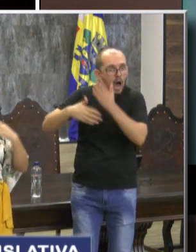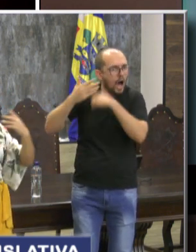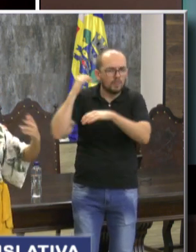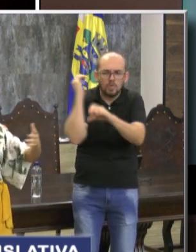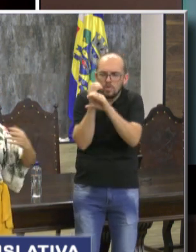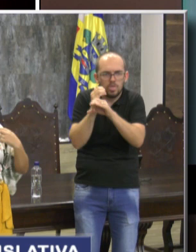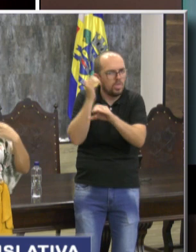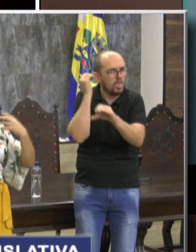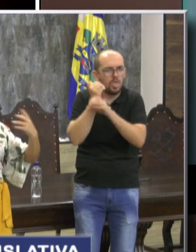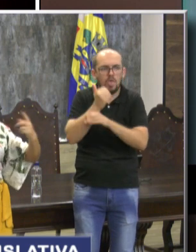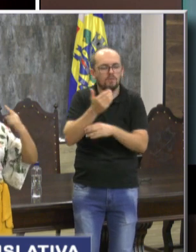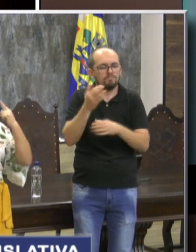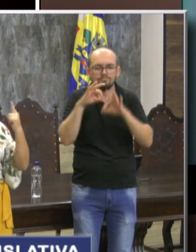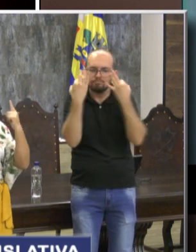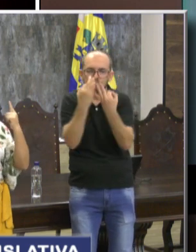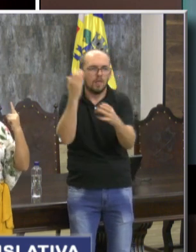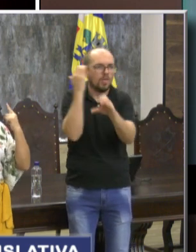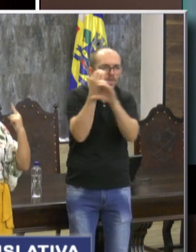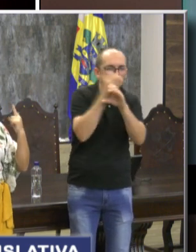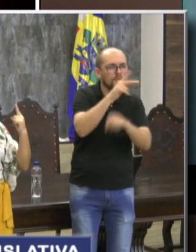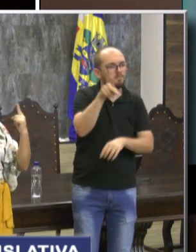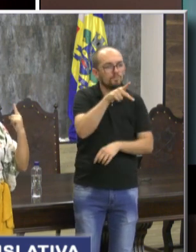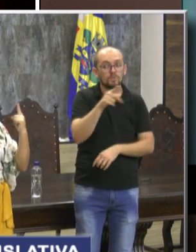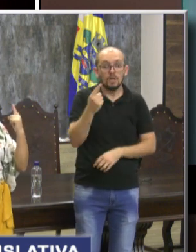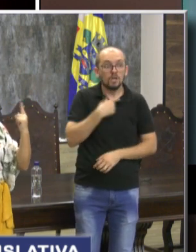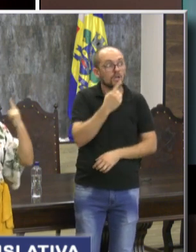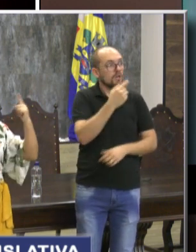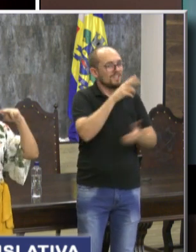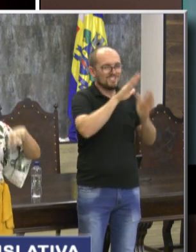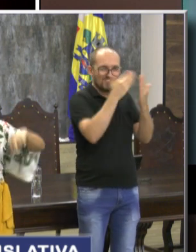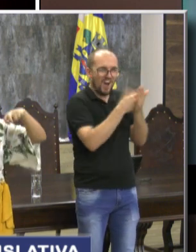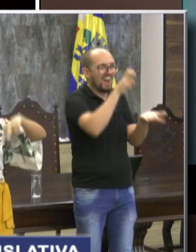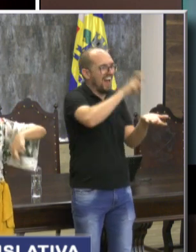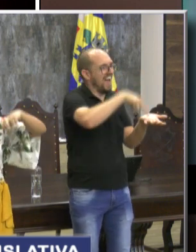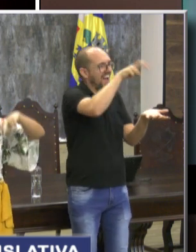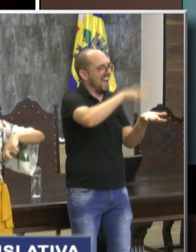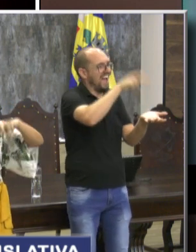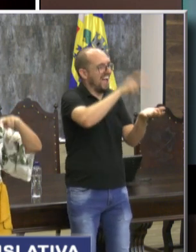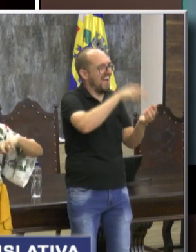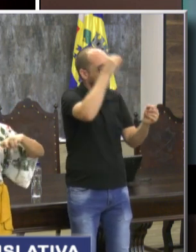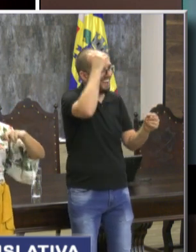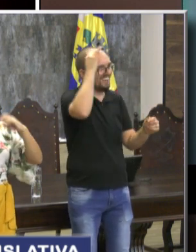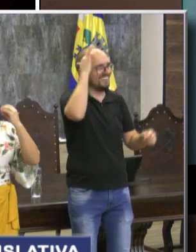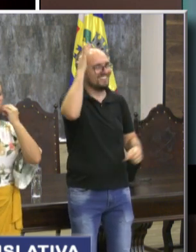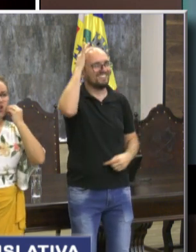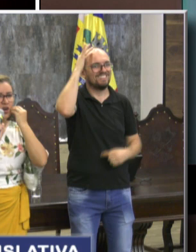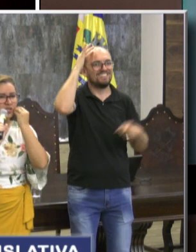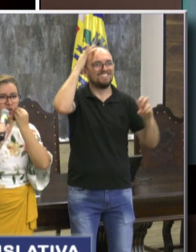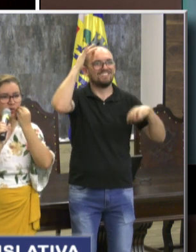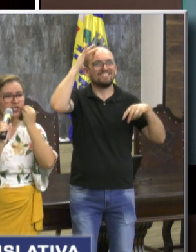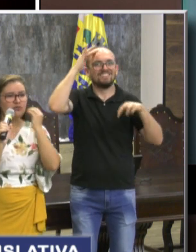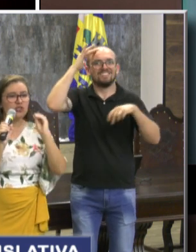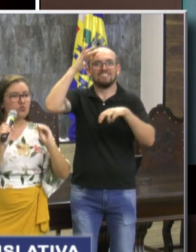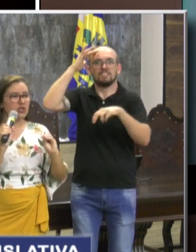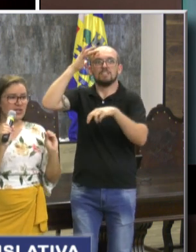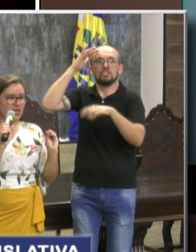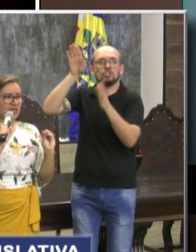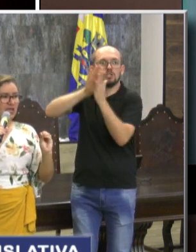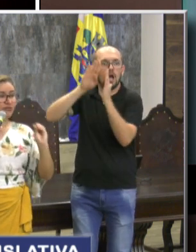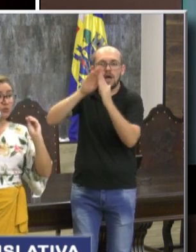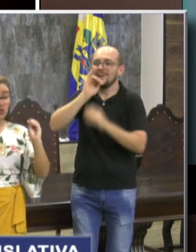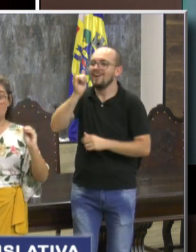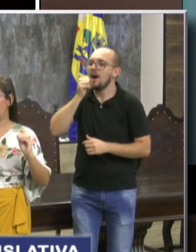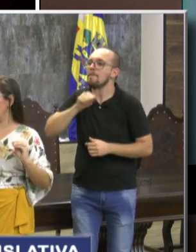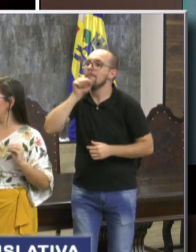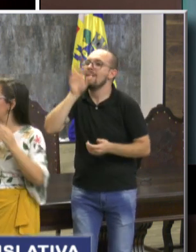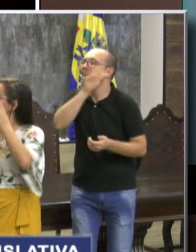criança, não vê um retorno, e ele chega em casa e ele conta para a mãe que ele pulou na escola. Para nós foi motivo de muita alegria,